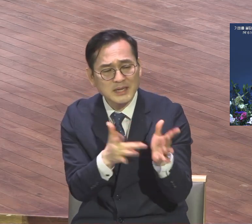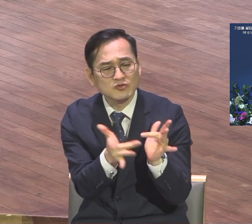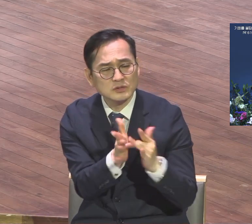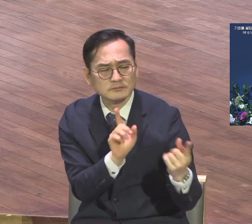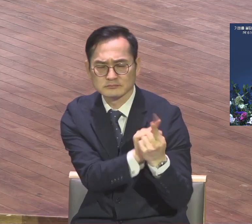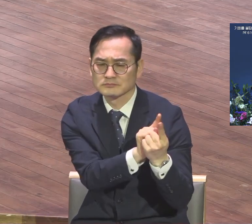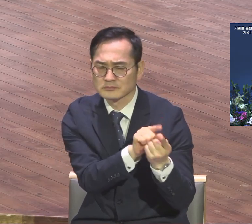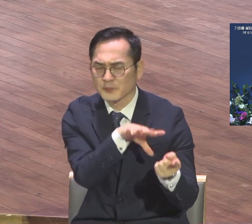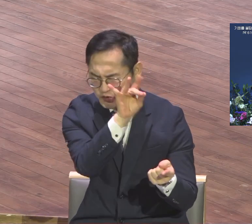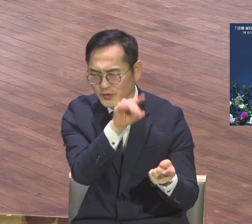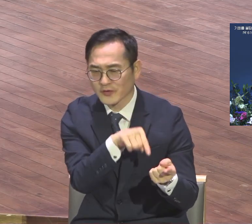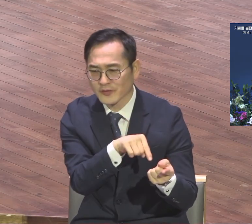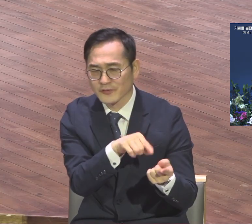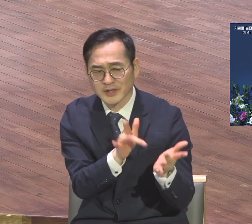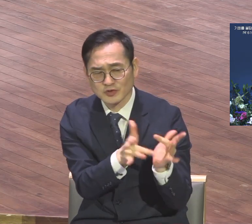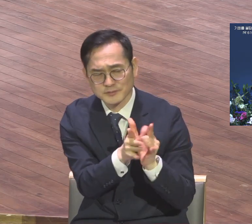우리를